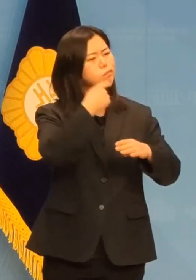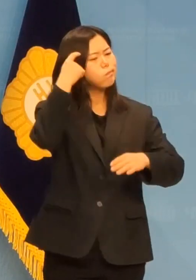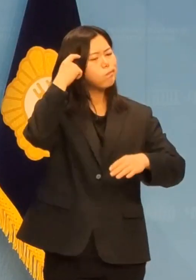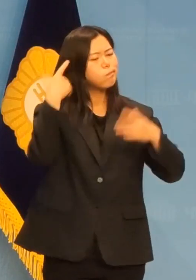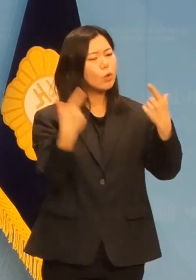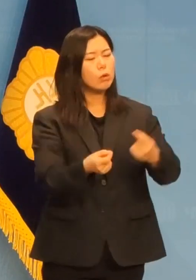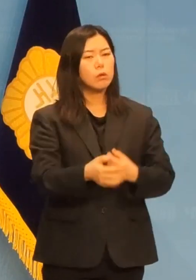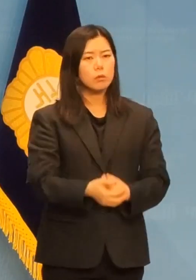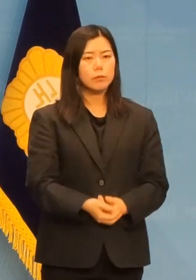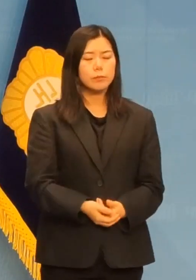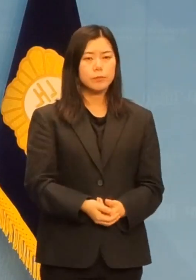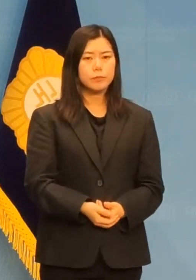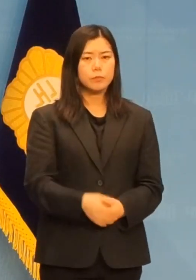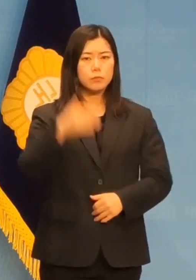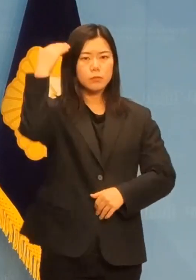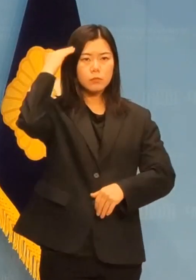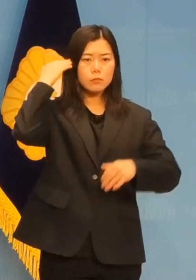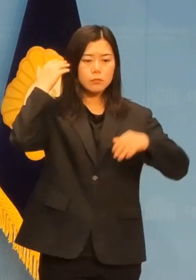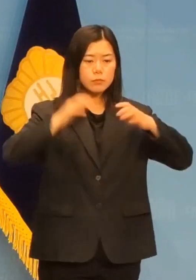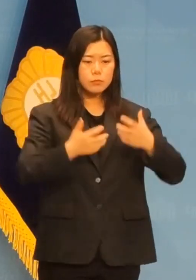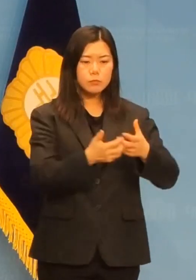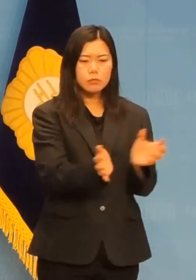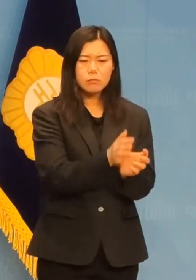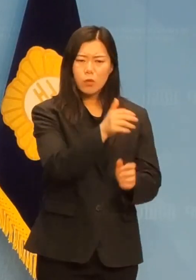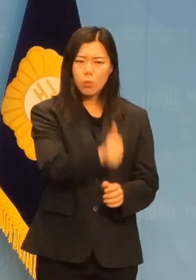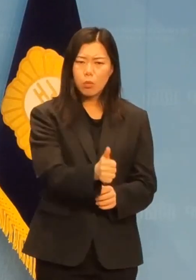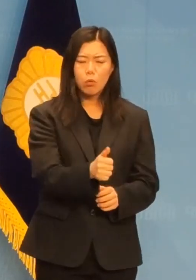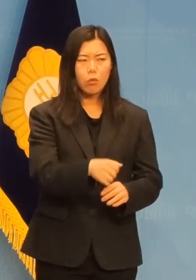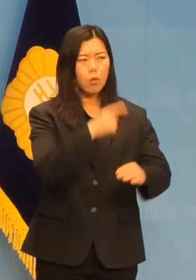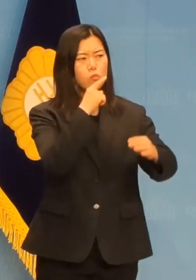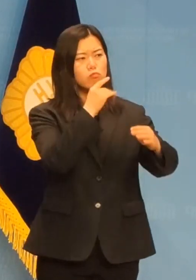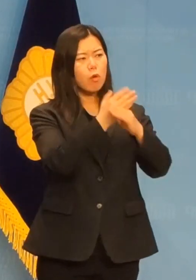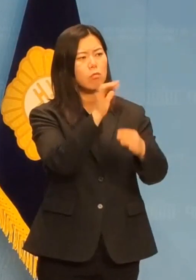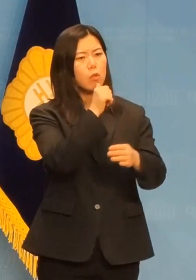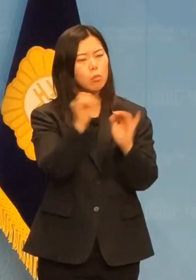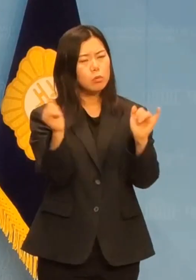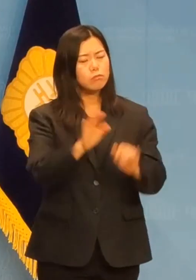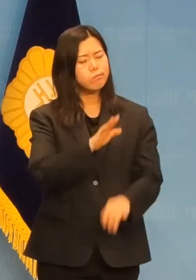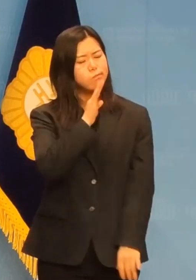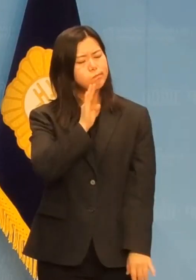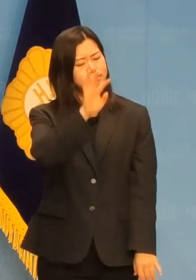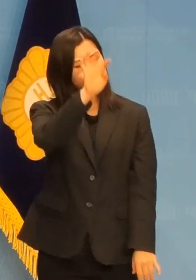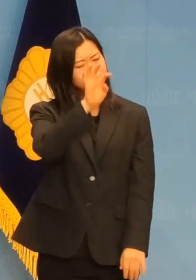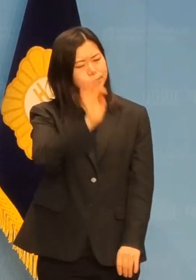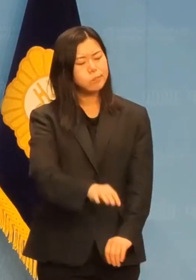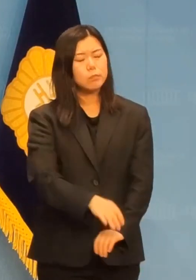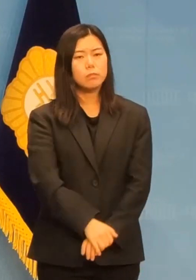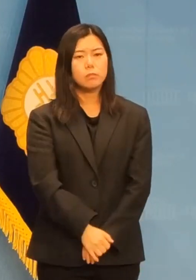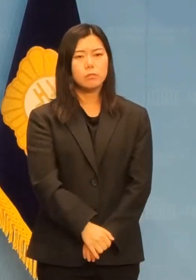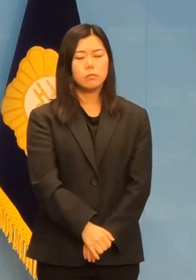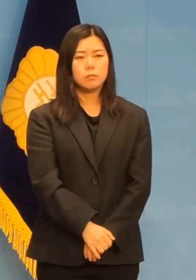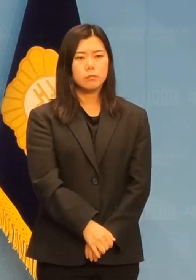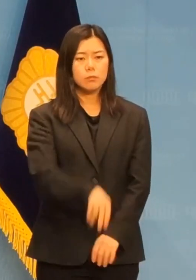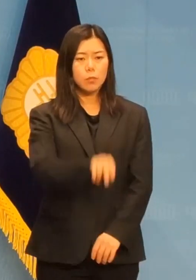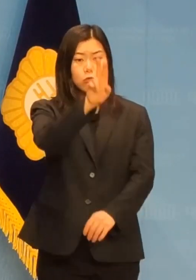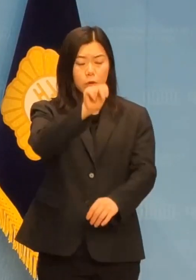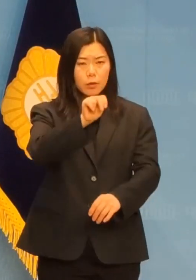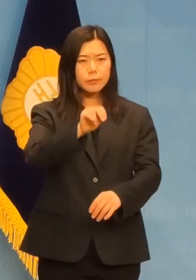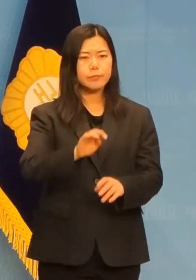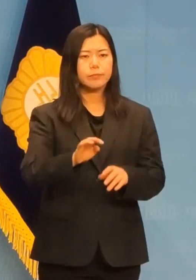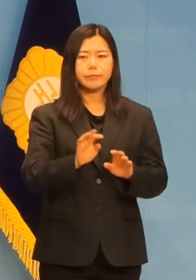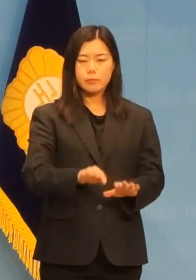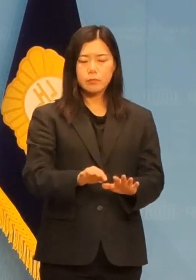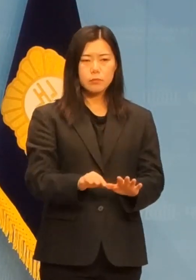있습니다. 대한민국 공당 대표인지 북한 대변인인지 의심스러울 지경입니다. 유엔사는